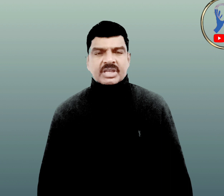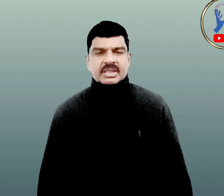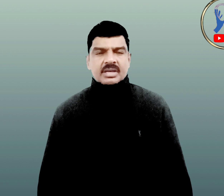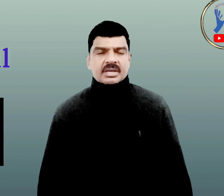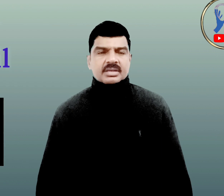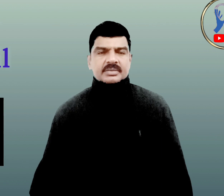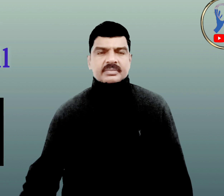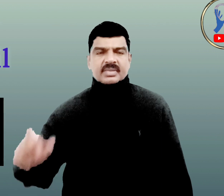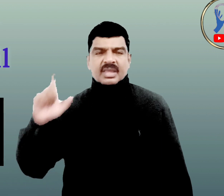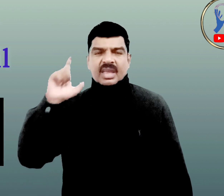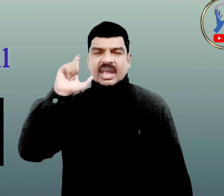शैतान